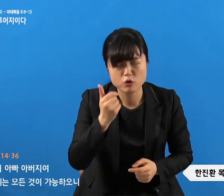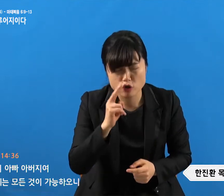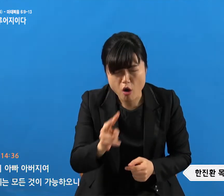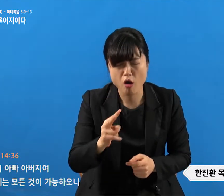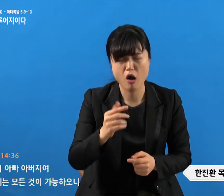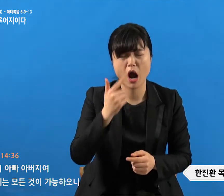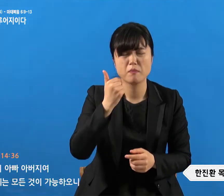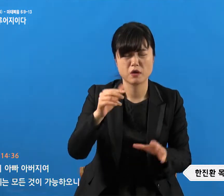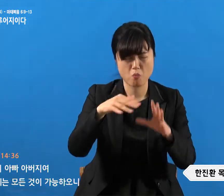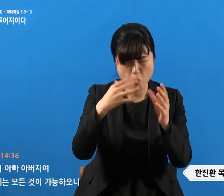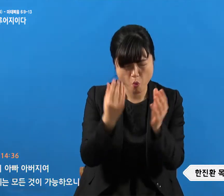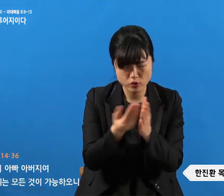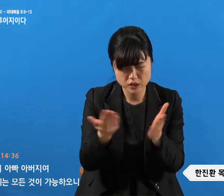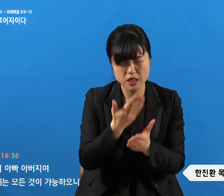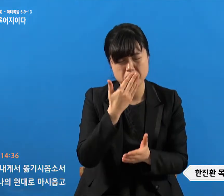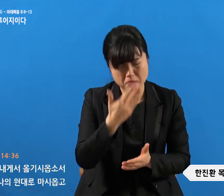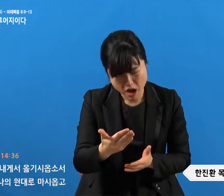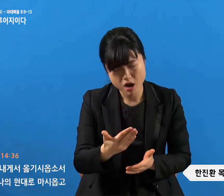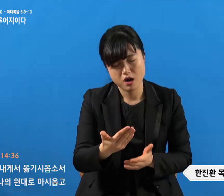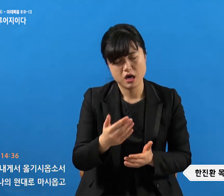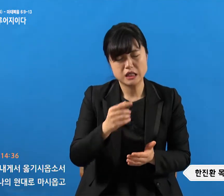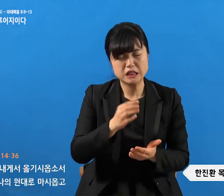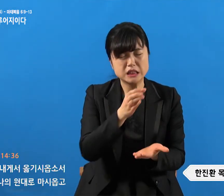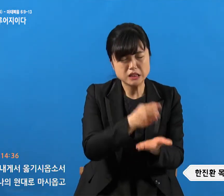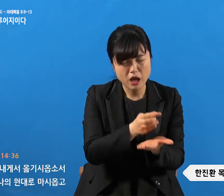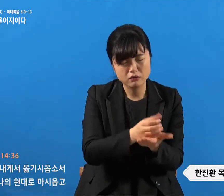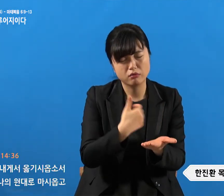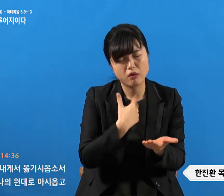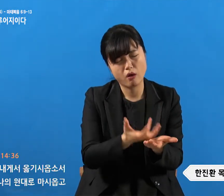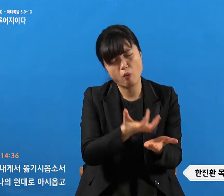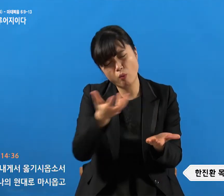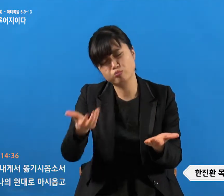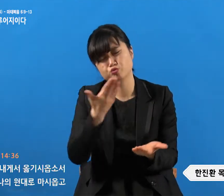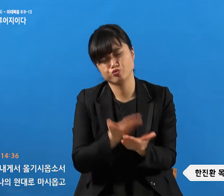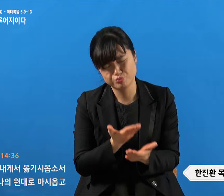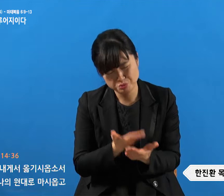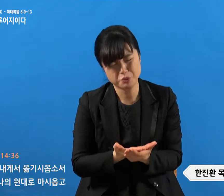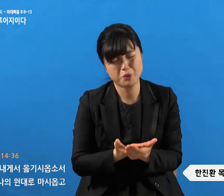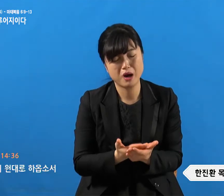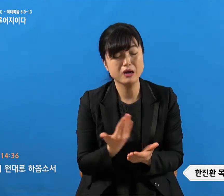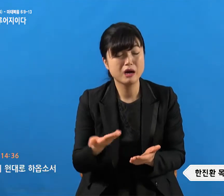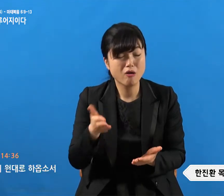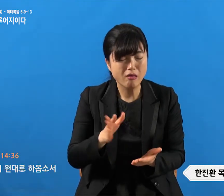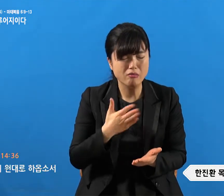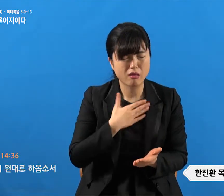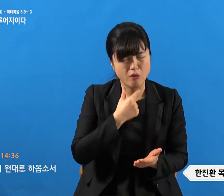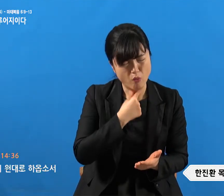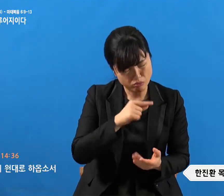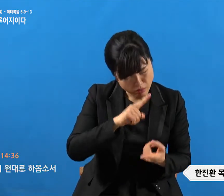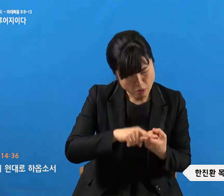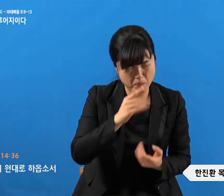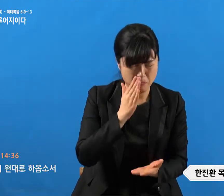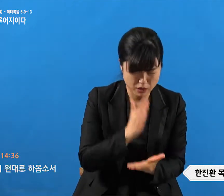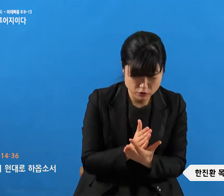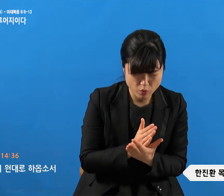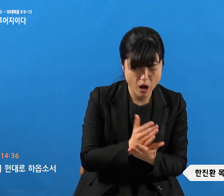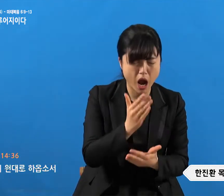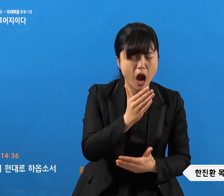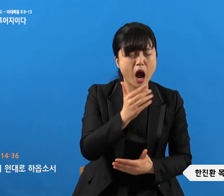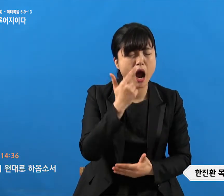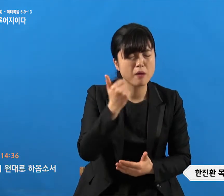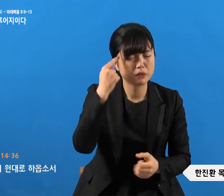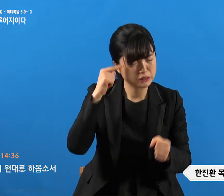아버지여, 아버지께는 모든 것이 가능하오니 이 잔을 내게서 옮기시옵소서. 그러나 나의 원대로